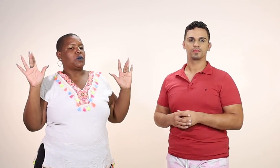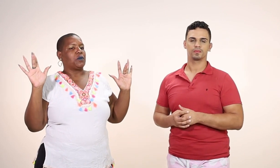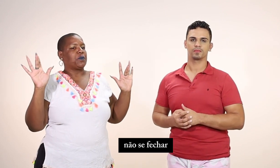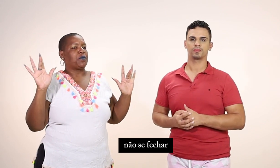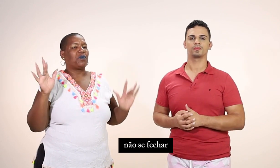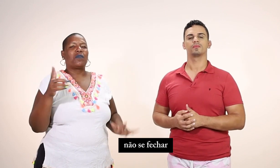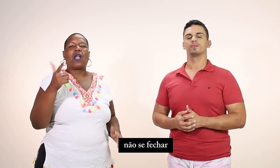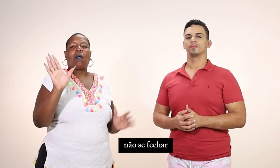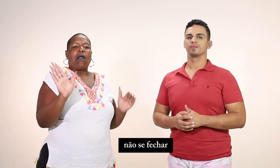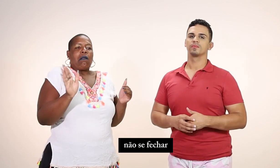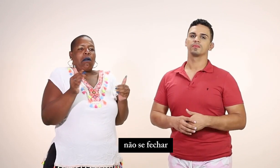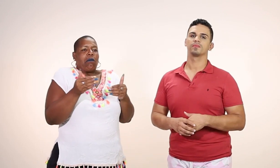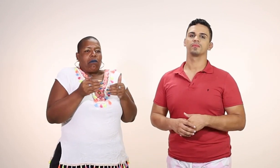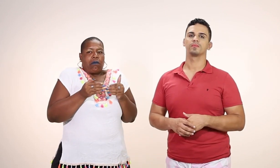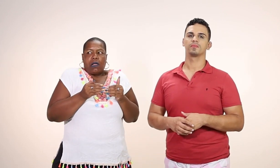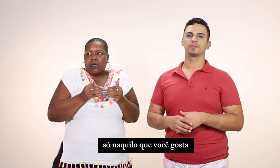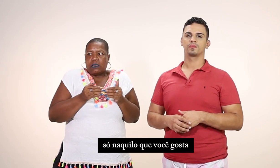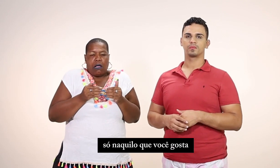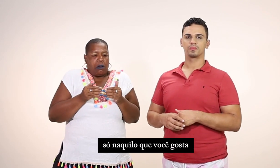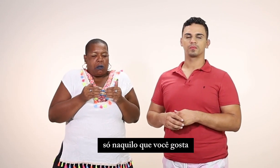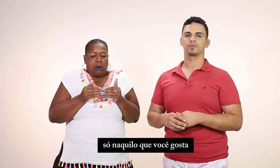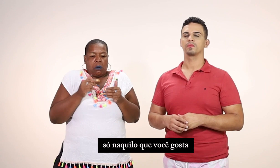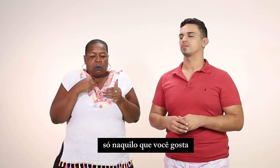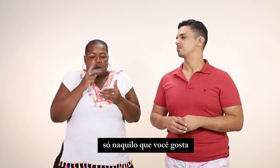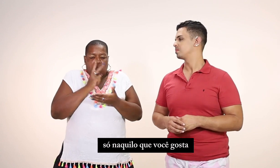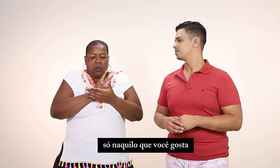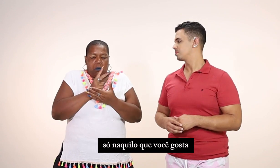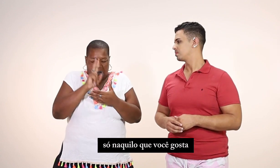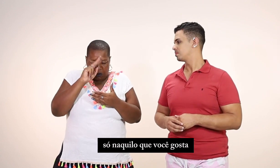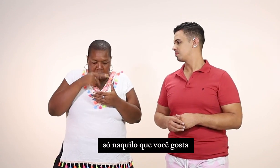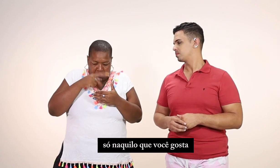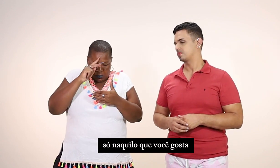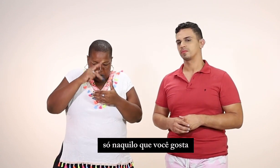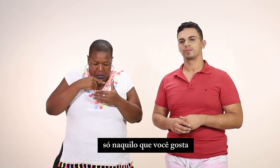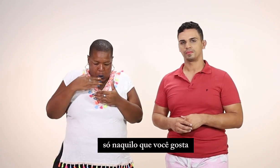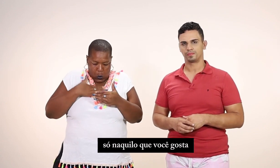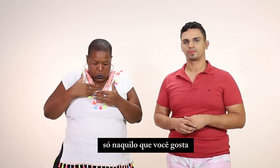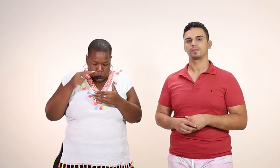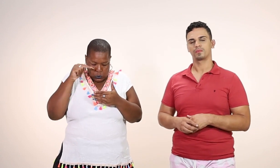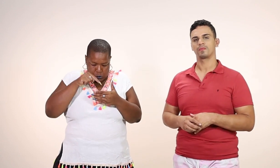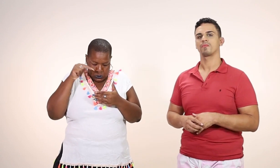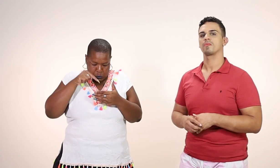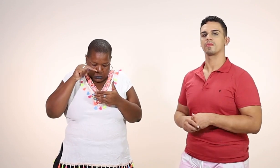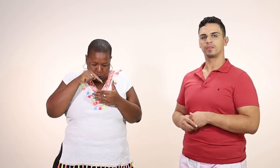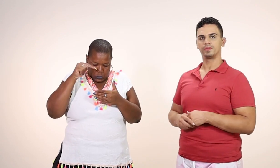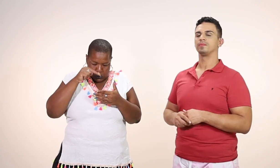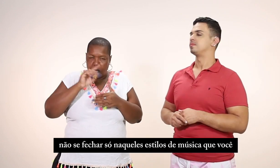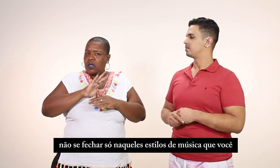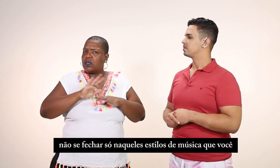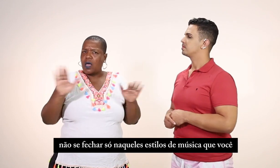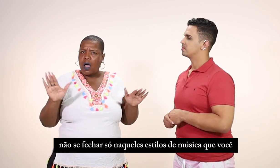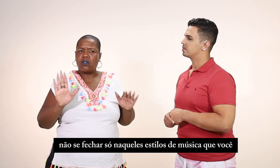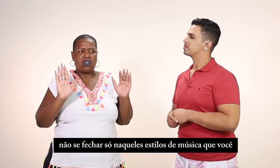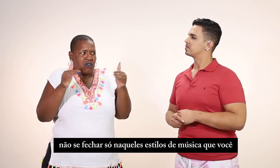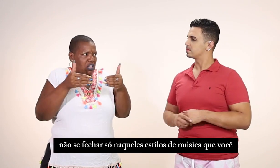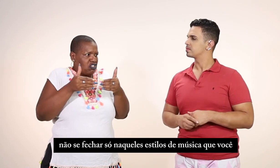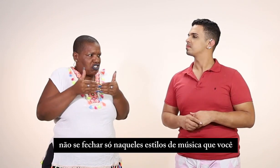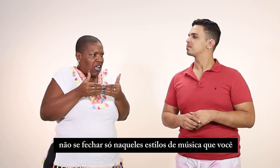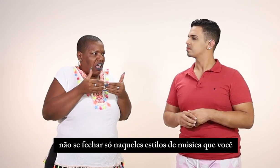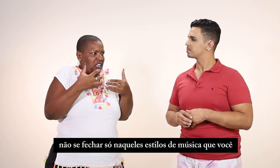Não se fechar só naquilo que você gosta, não se fechar só naqueles estilos de